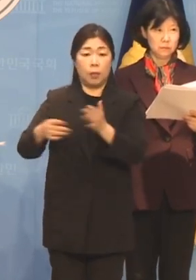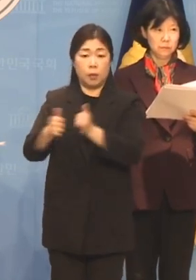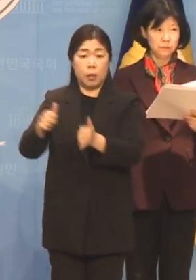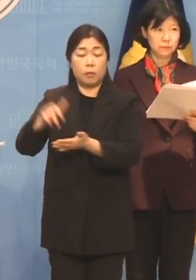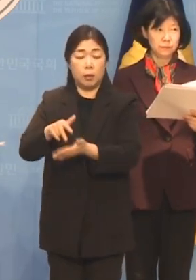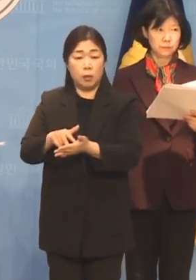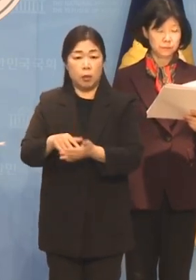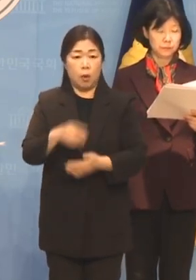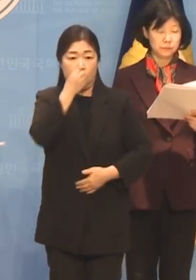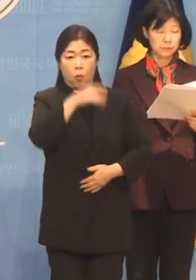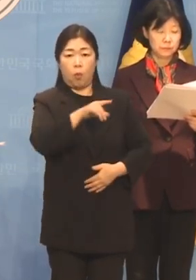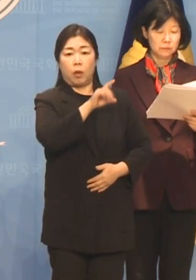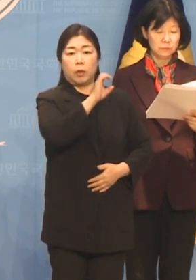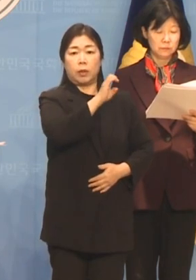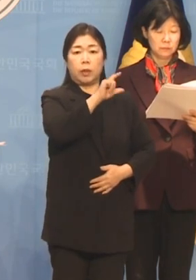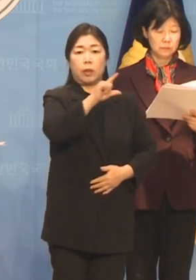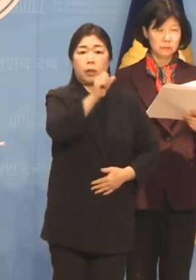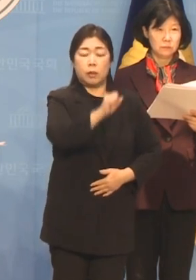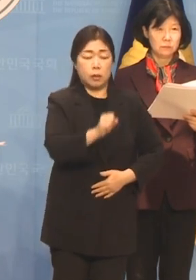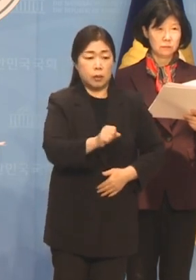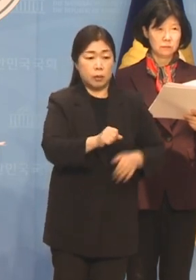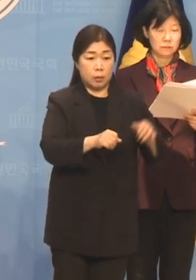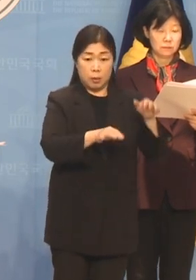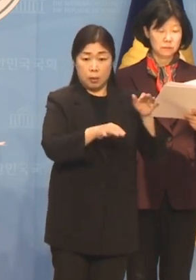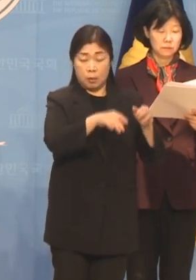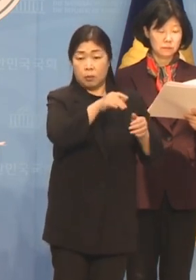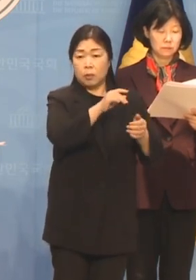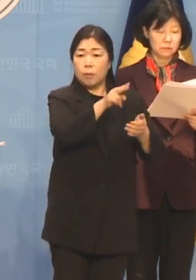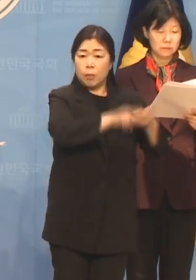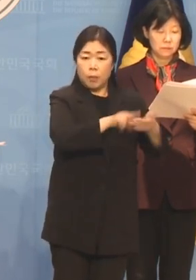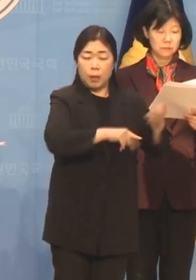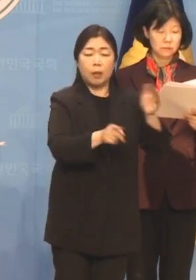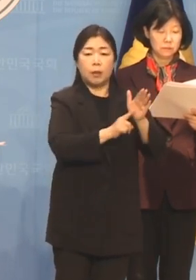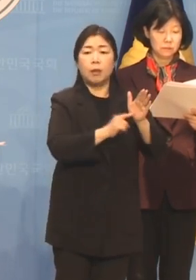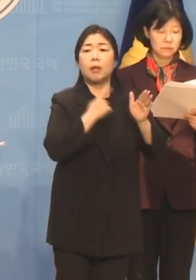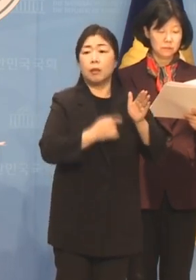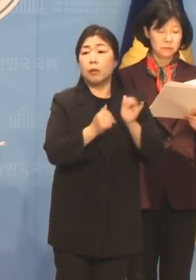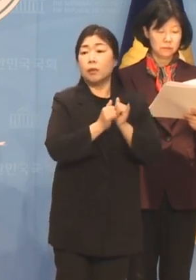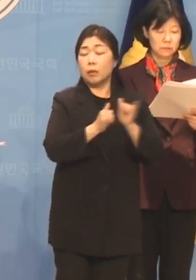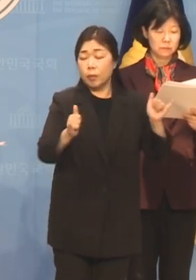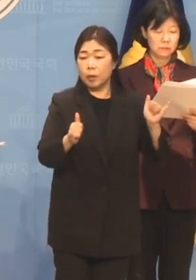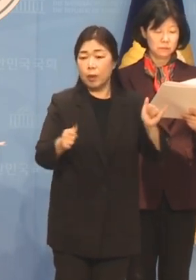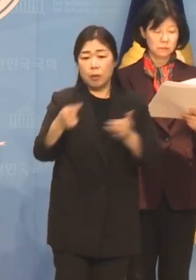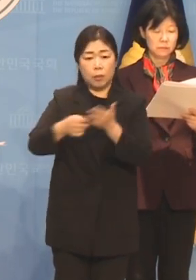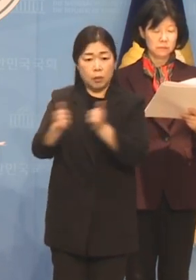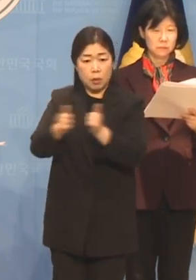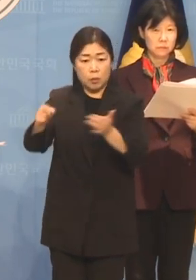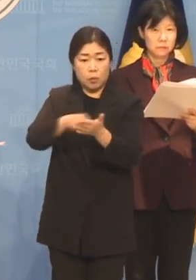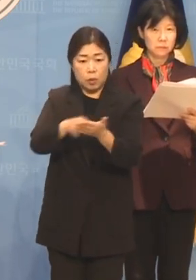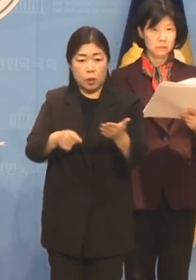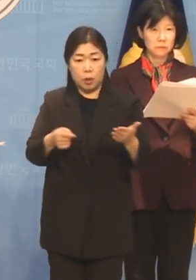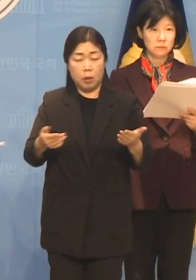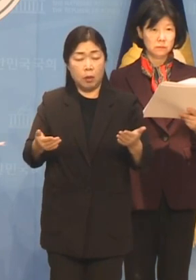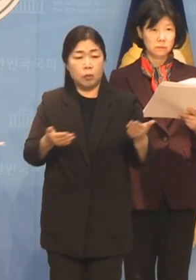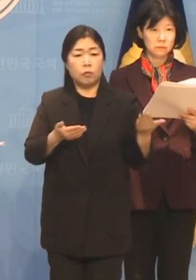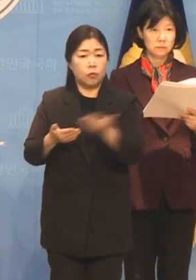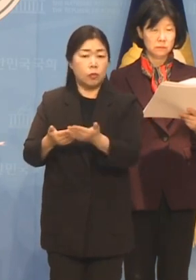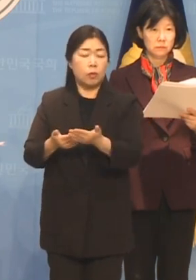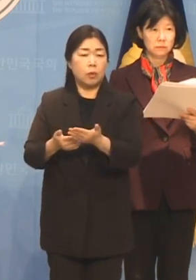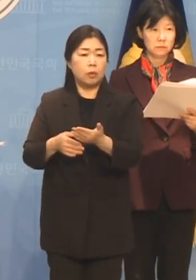H 지수 ELS 상품을 판매한 금융기관에 아무런 근거 없이 피해자들의 손실을 배상하라는 것이